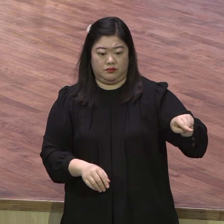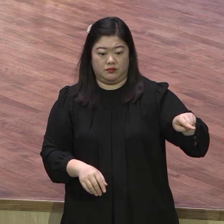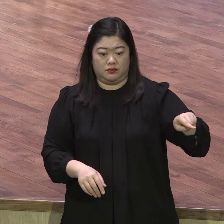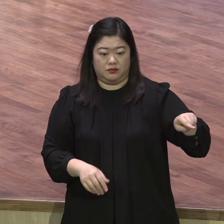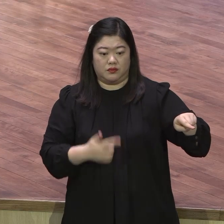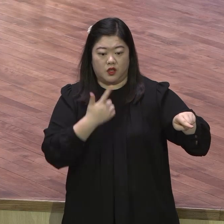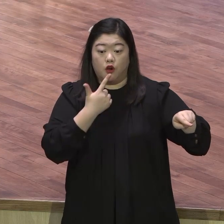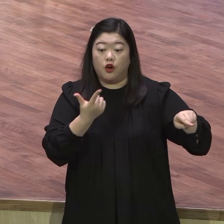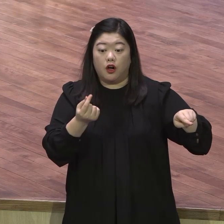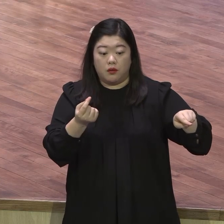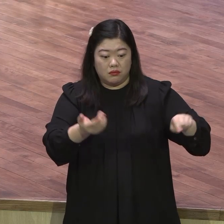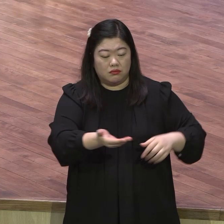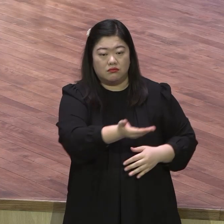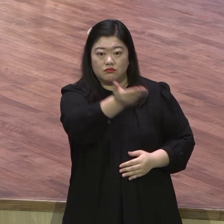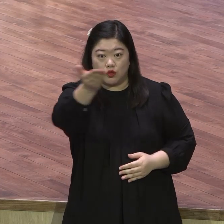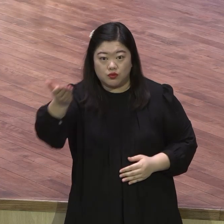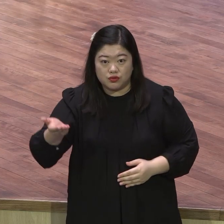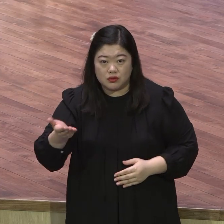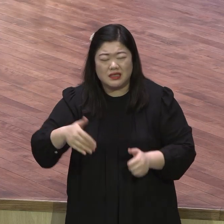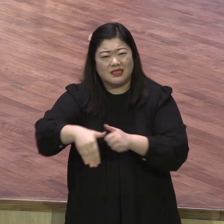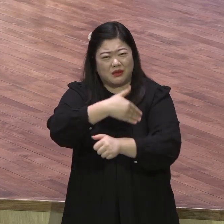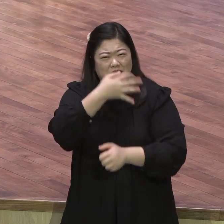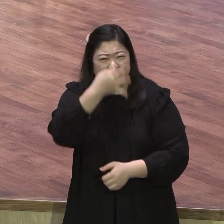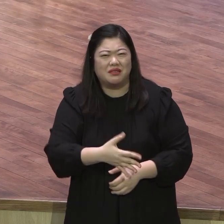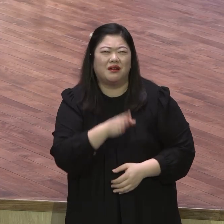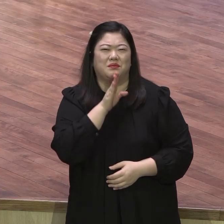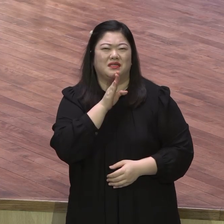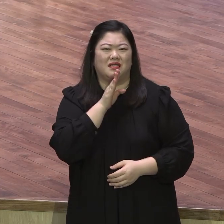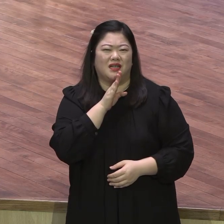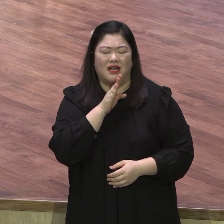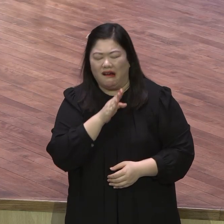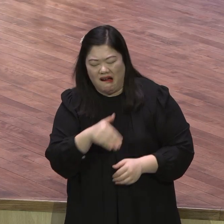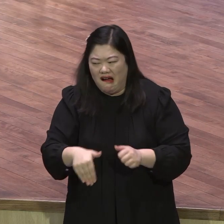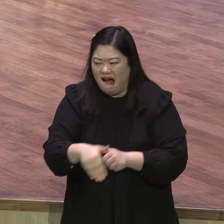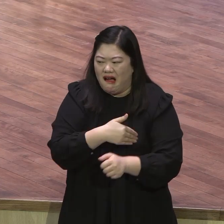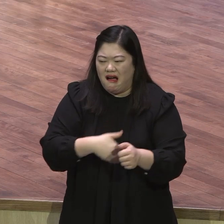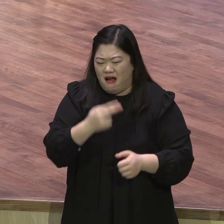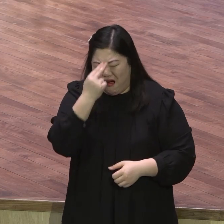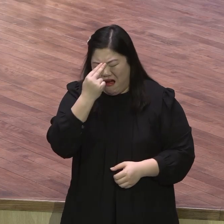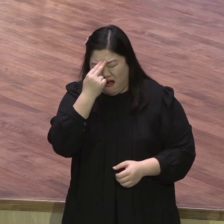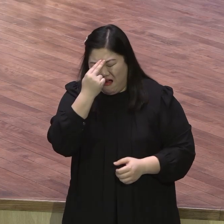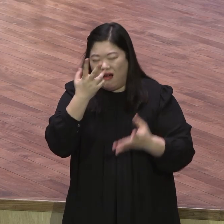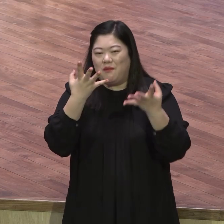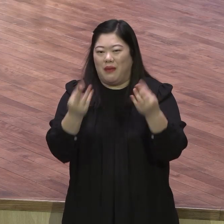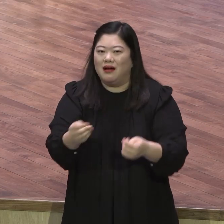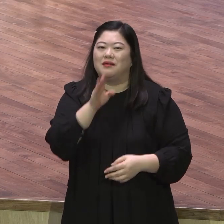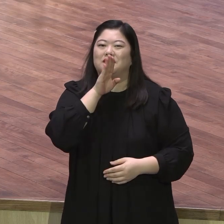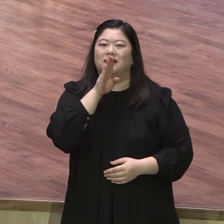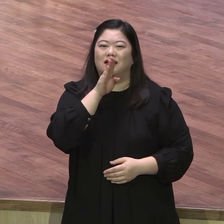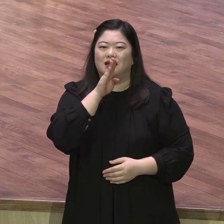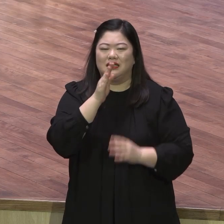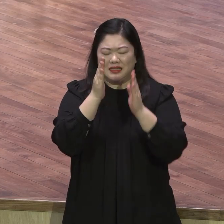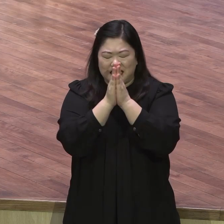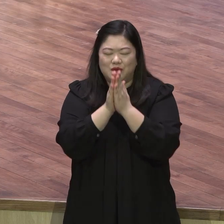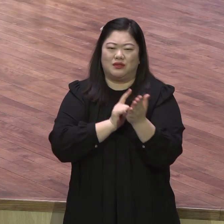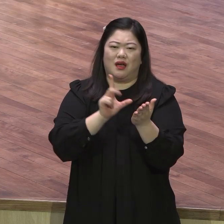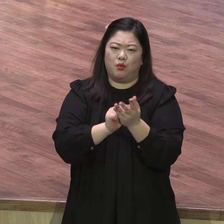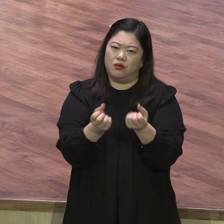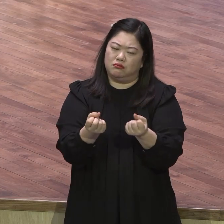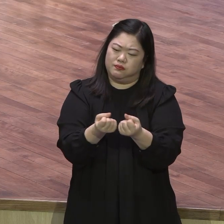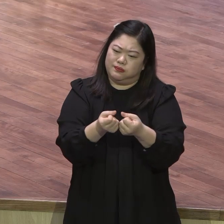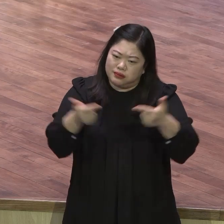예원계 모든 성도들 지금 힘듭니다. 어려운 것이 많이 있습니다. 여러 가지 기도 제목이 많습니다. 답답합니다.